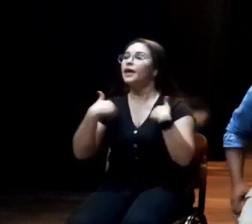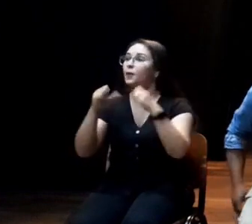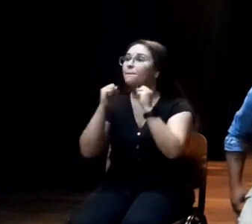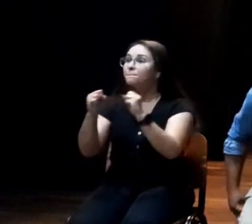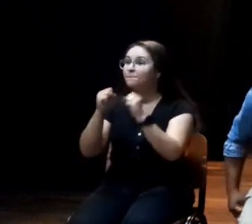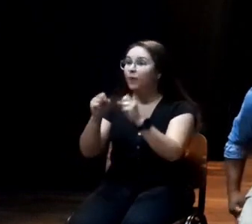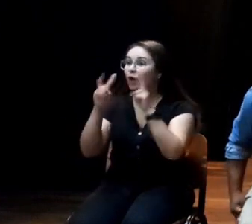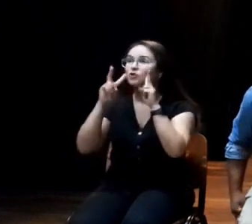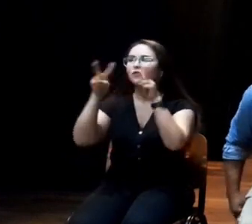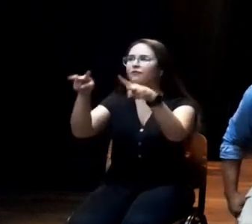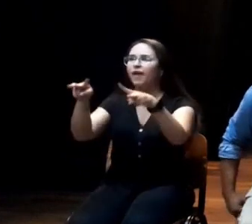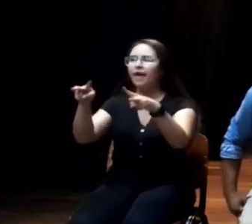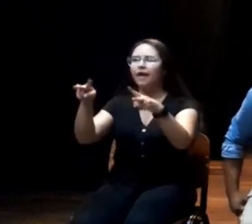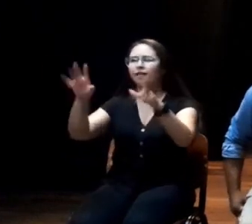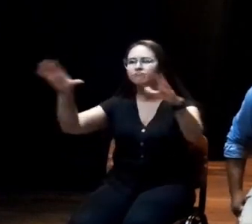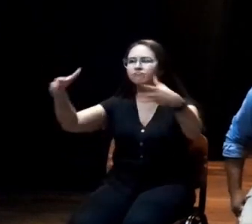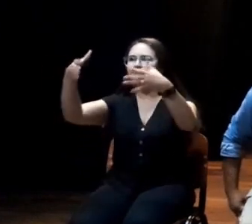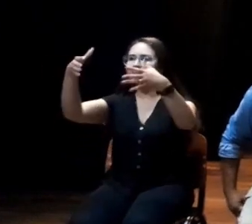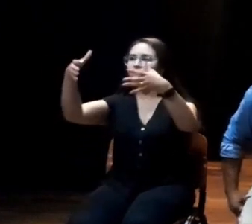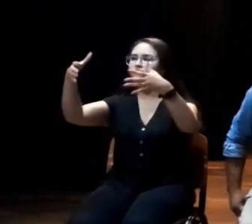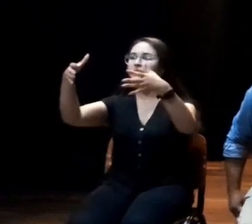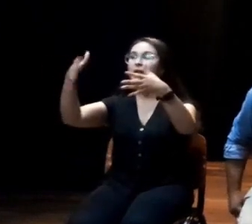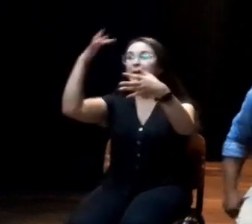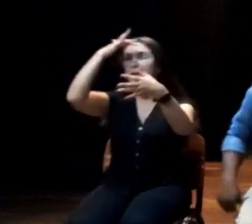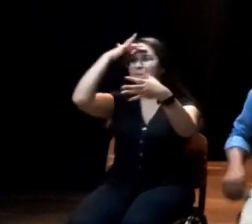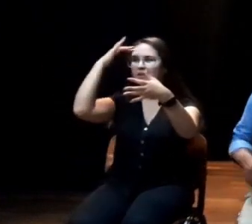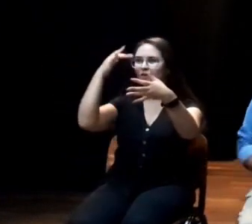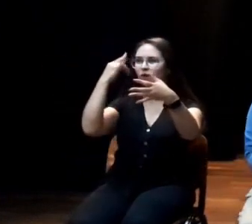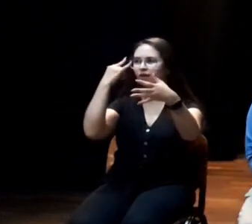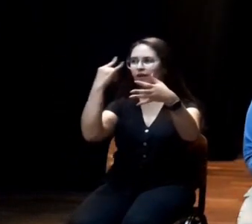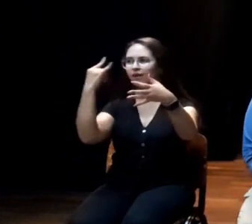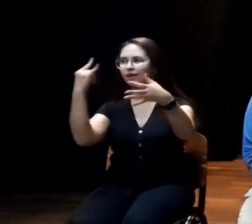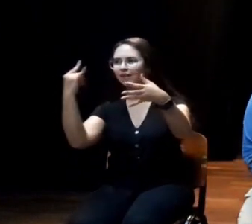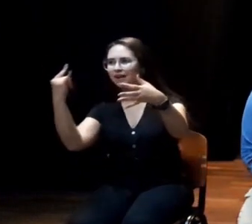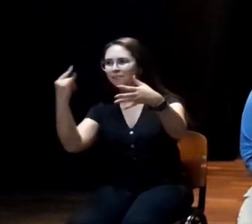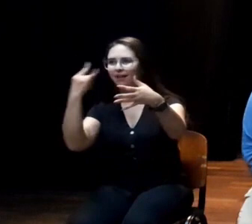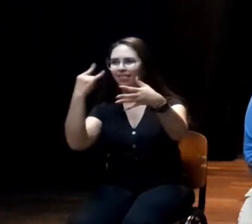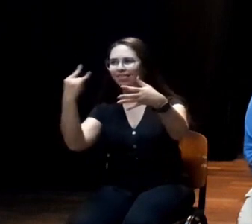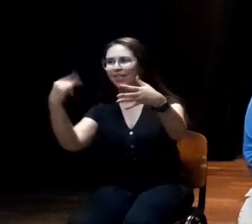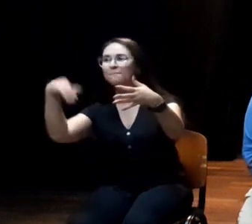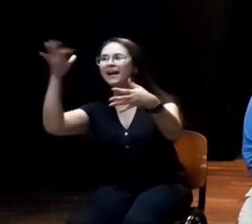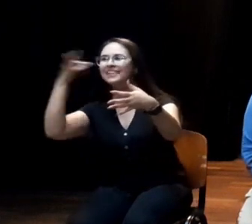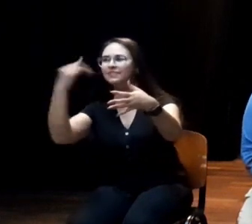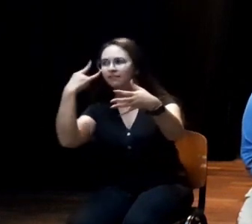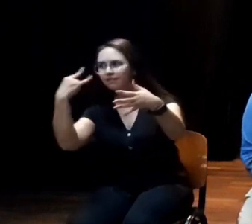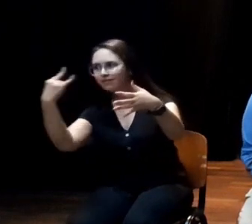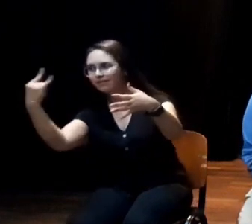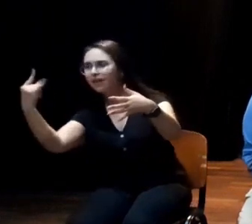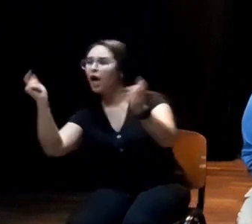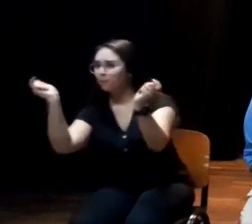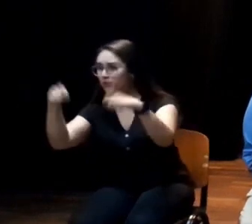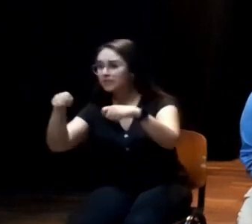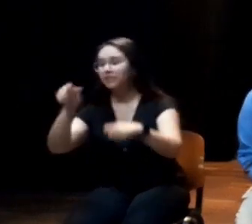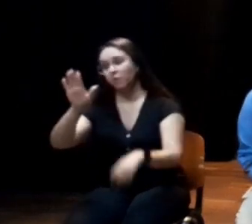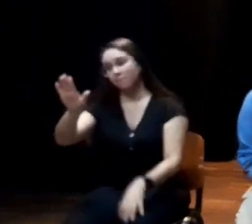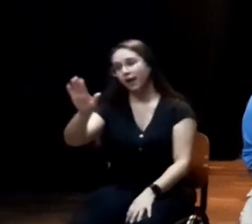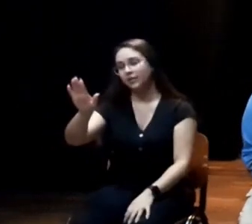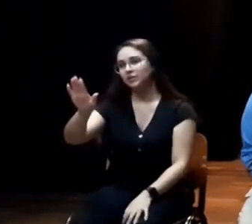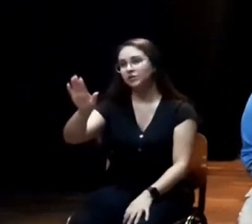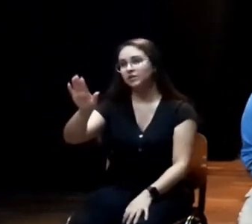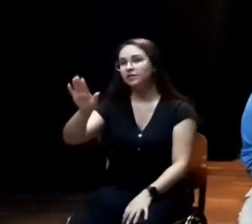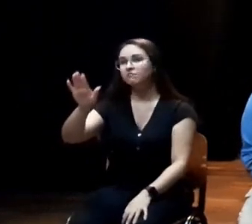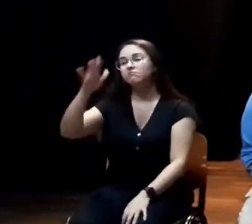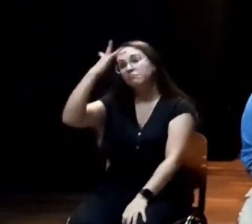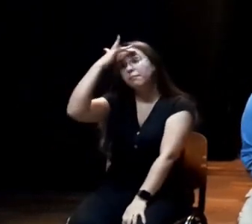ver um conjunto, posso ver um coro e determinada pessoa me chamar mais a atenção. Isso é possível. Sim. Agora, se há de fato alguém